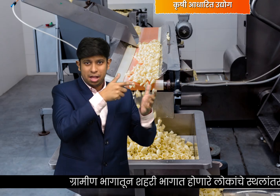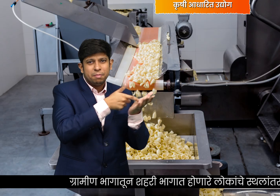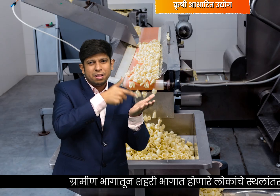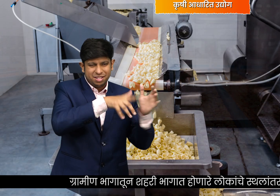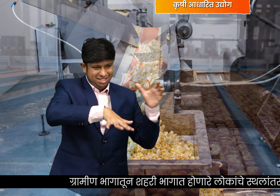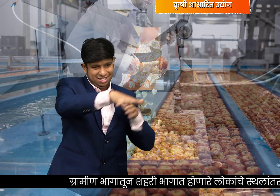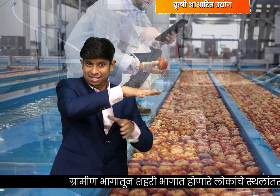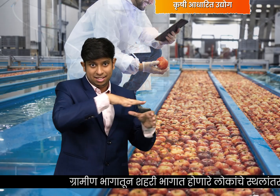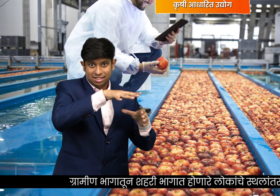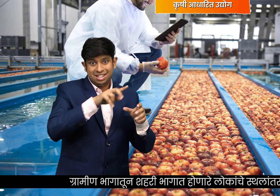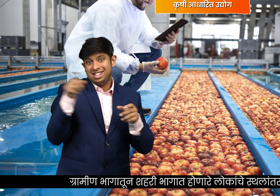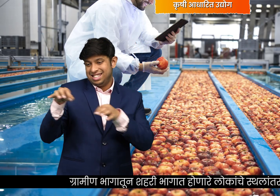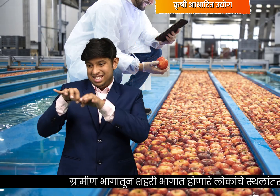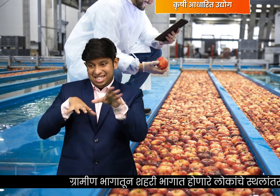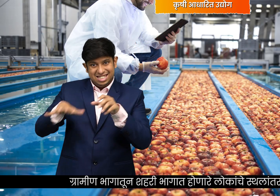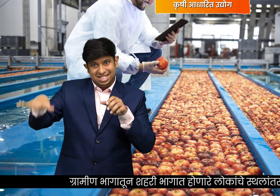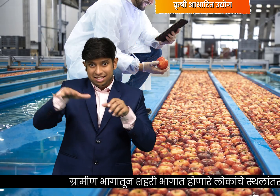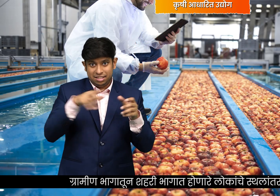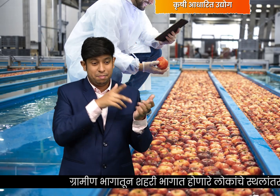होणारे लोकांचे स्थलांतर रोखणे.